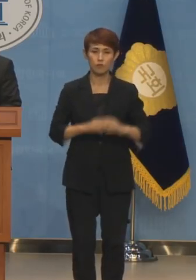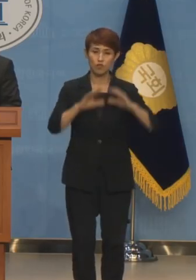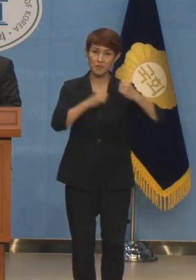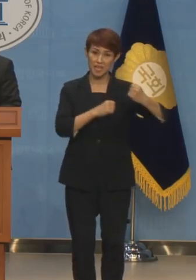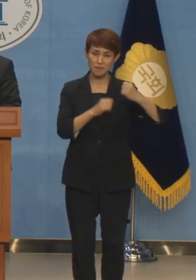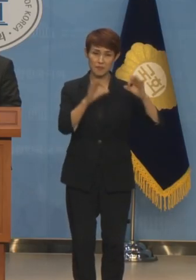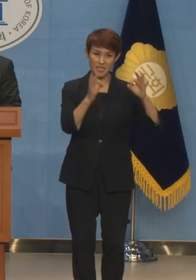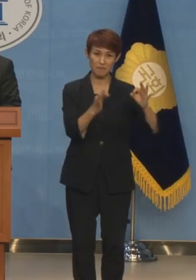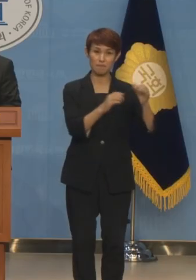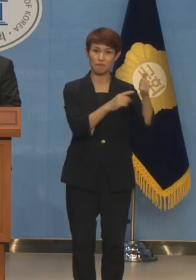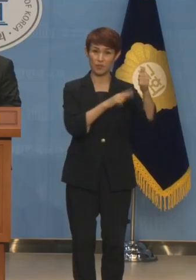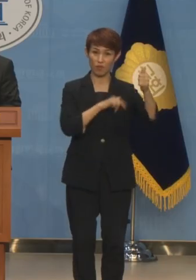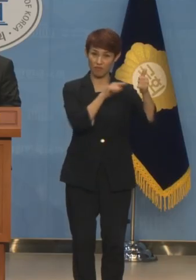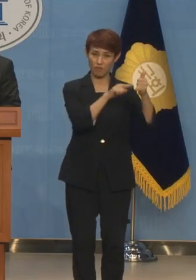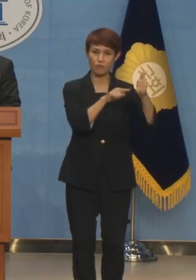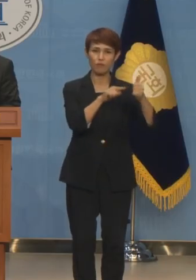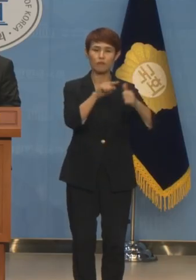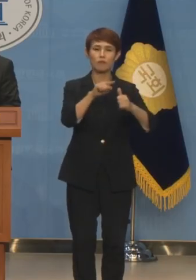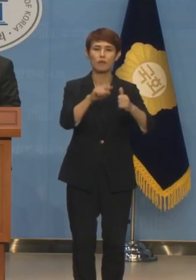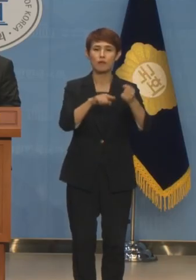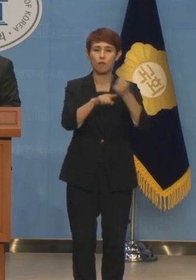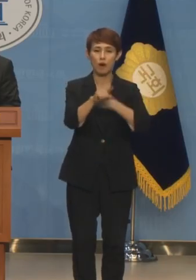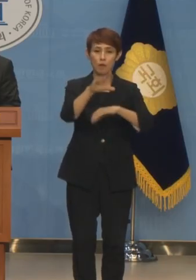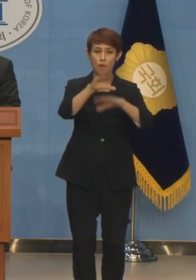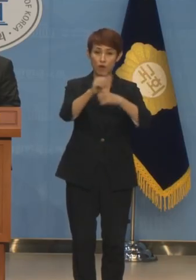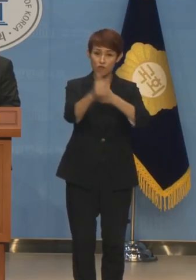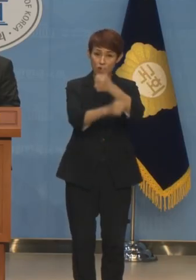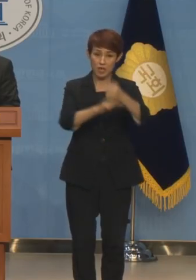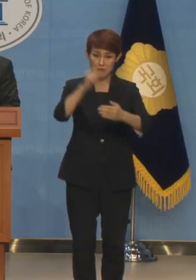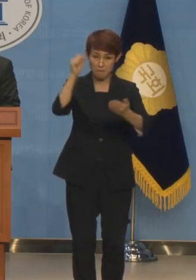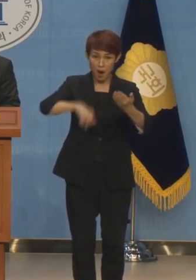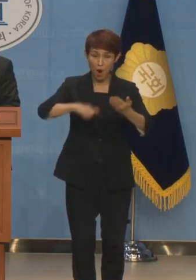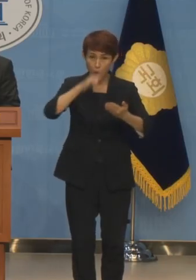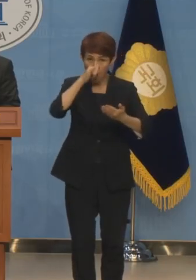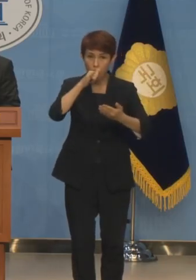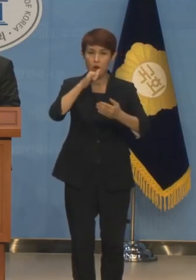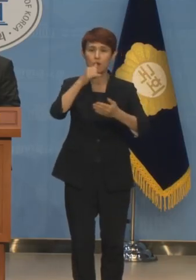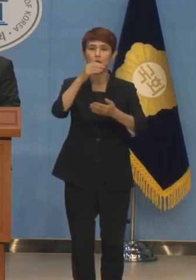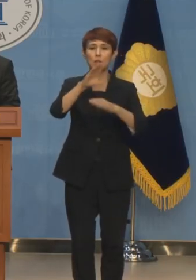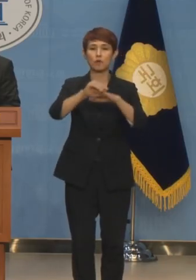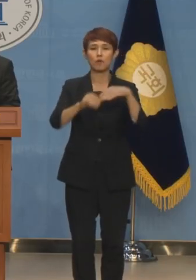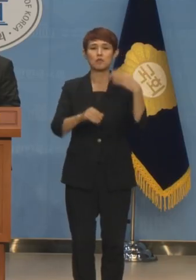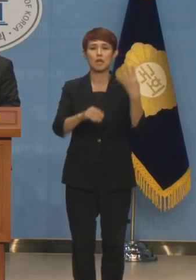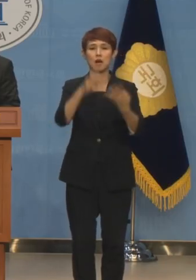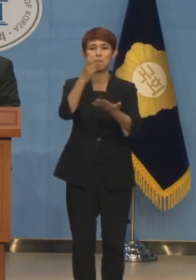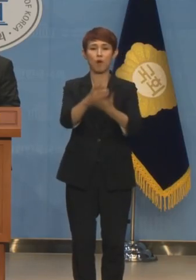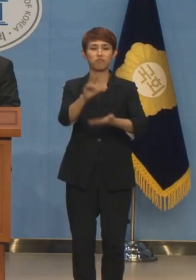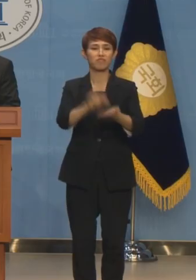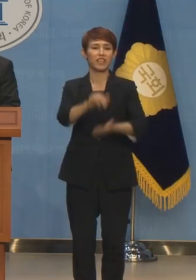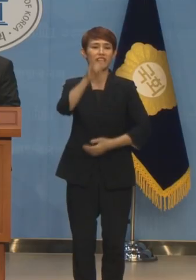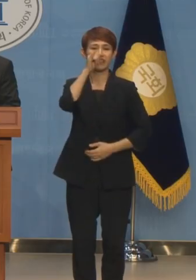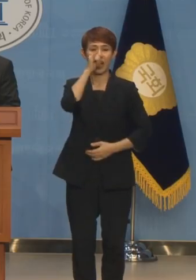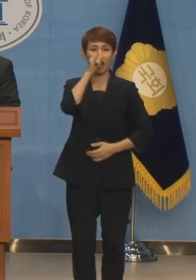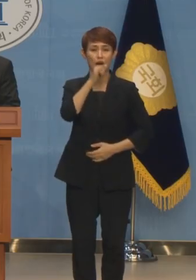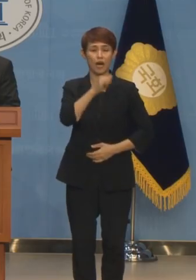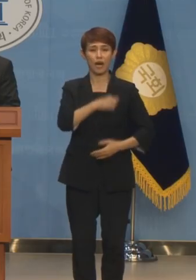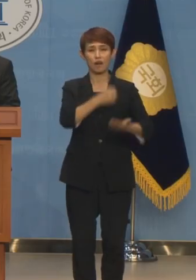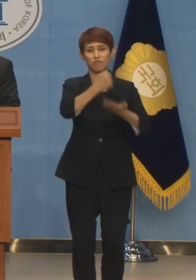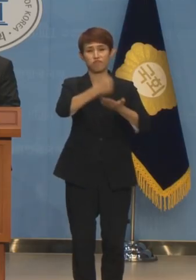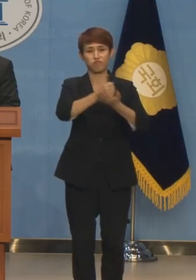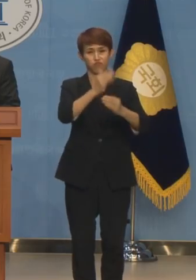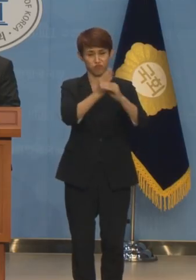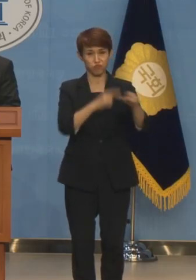국민의힘 김장겸 의원이 과방위를 통과한 방송사법에 딴죽을 걸며 방통위 2인체제가 적법하다는 궤변을